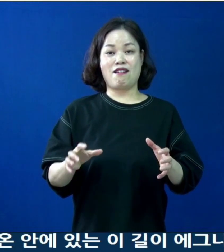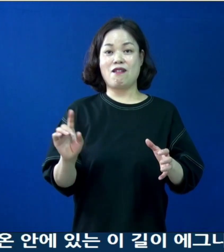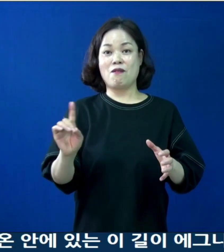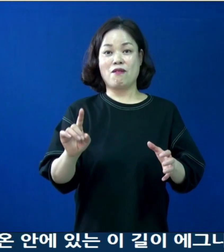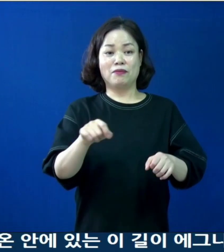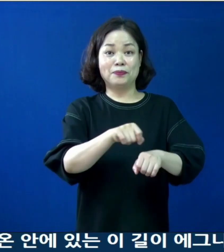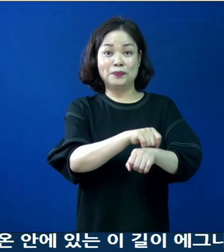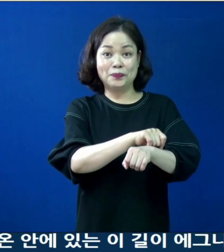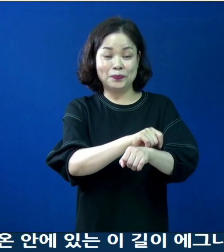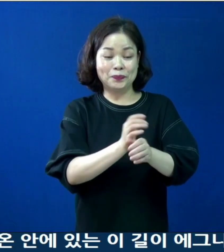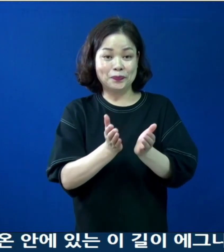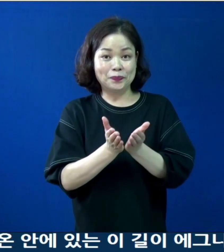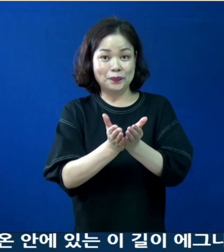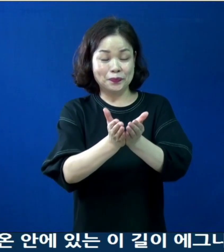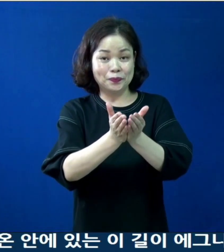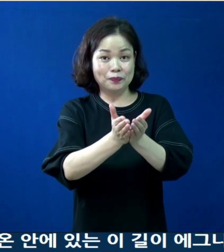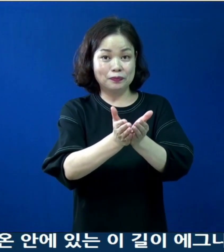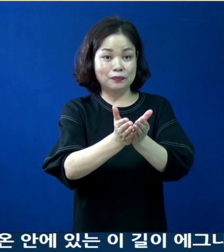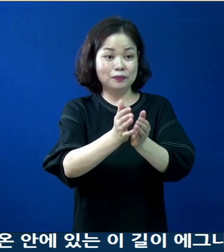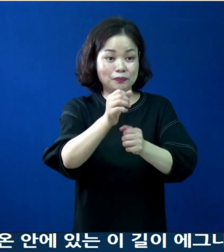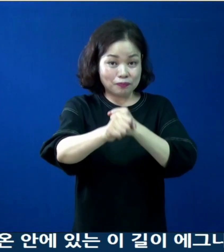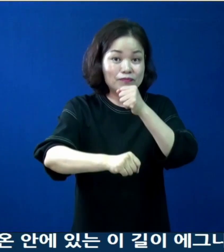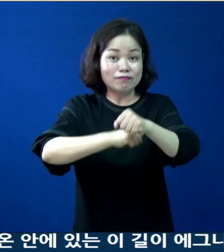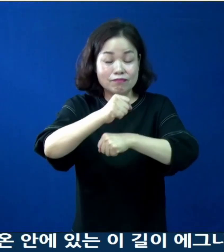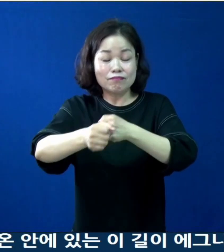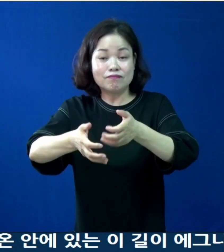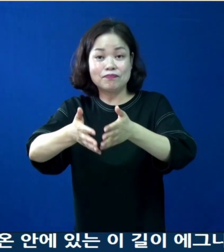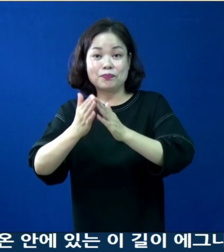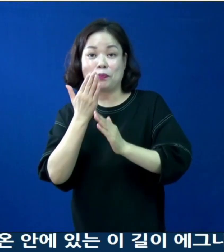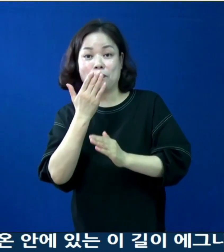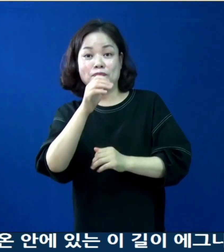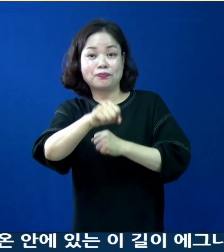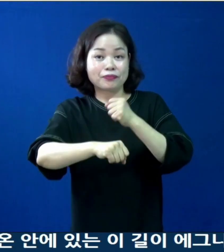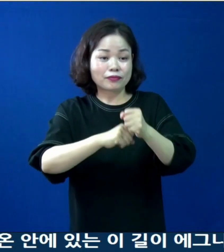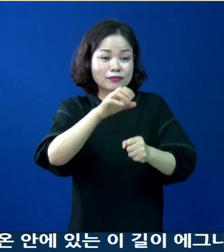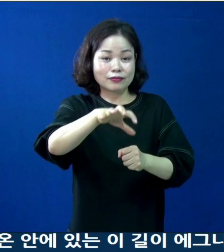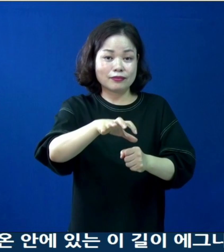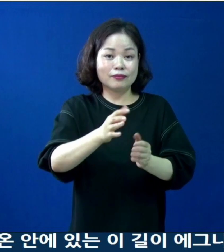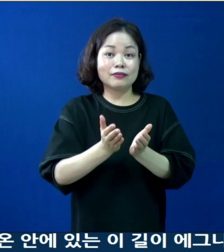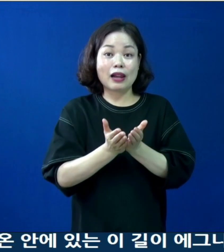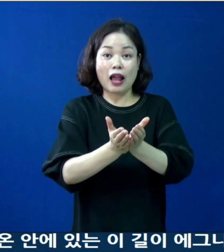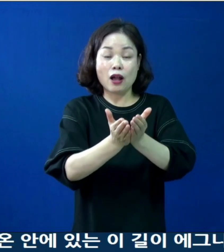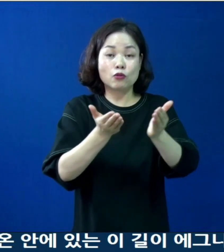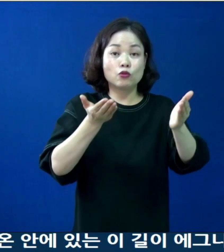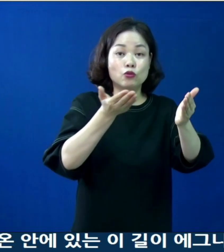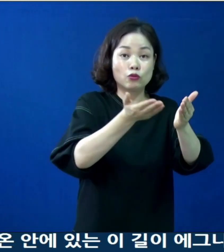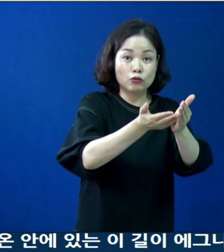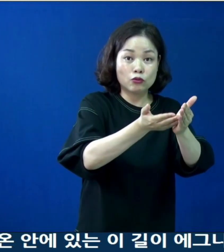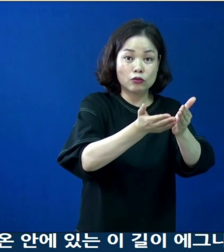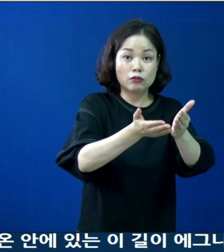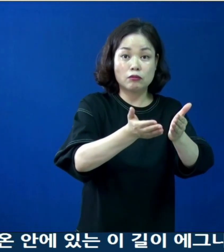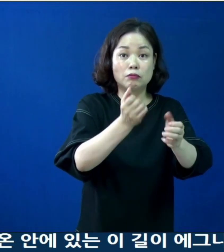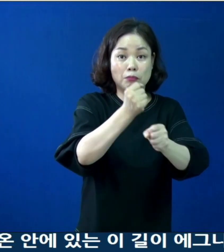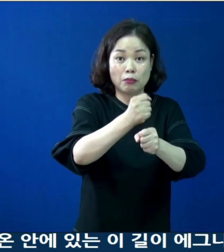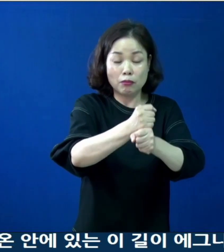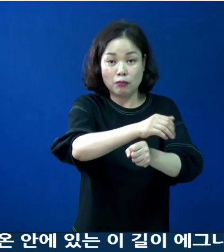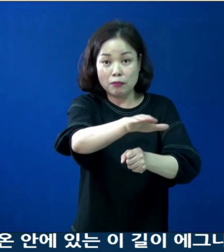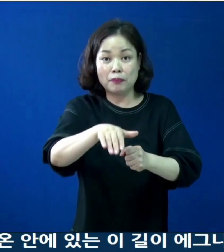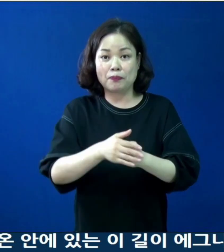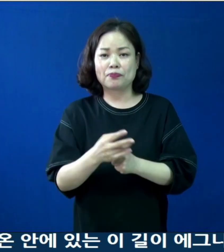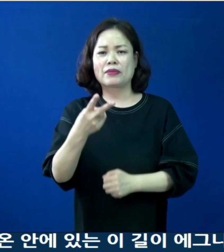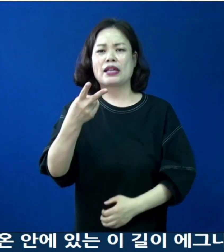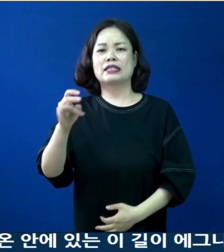뭐냐면 항구도 짓고 싶으면 지어요. 자연 입지가 항구가 될 수 없는 곳에도 여기가 항구 짓자 그럼 지어요. 이 디온은